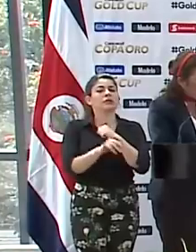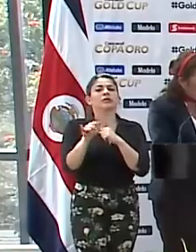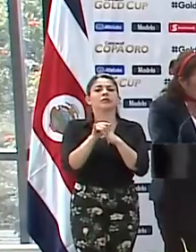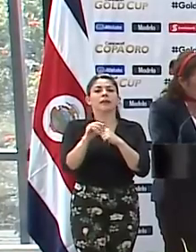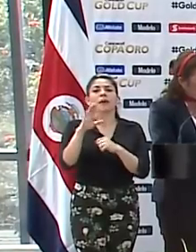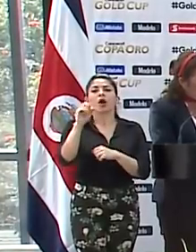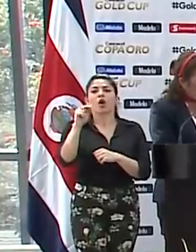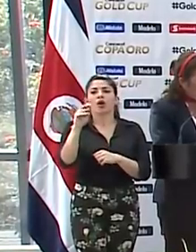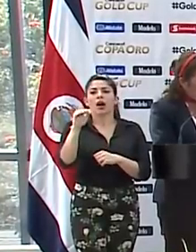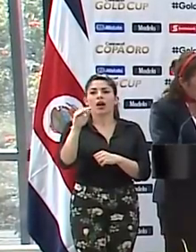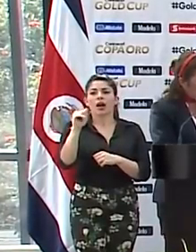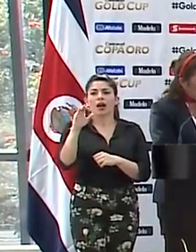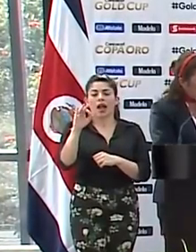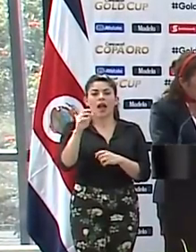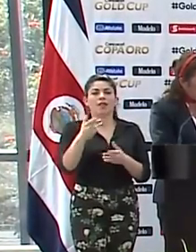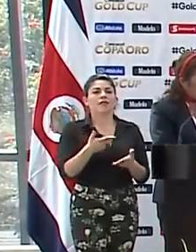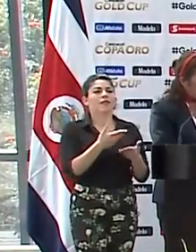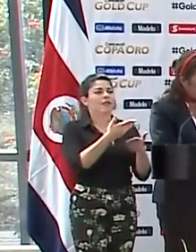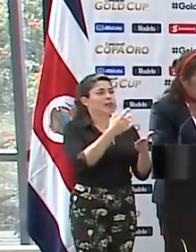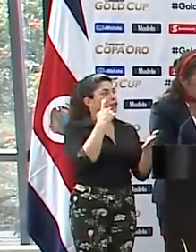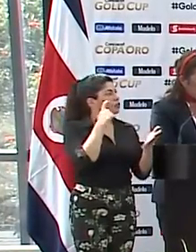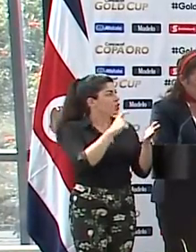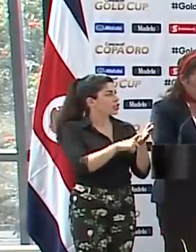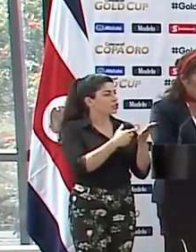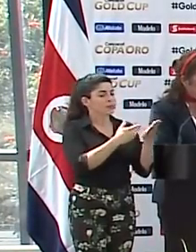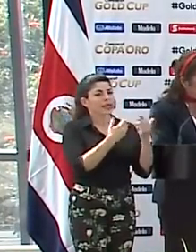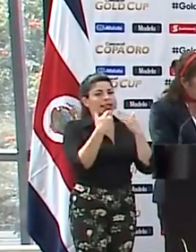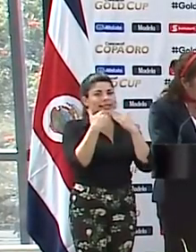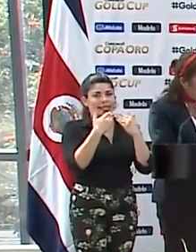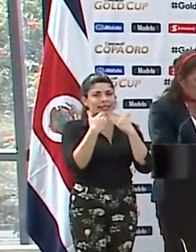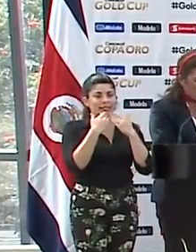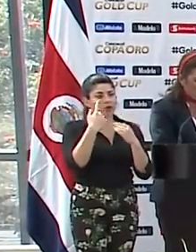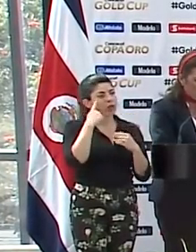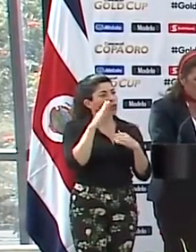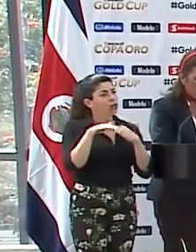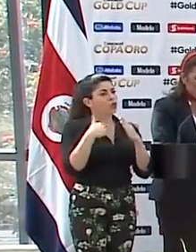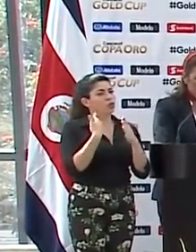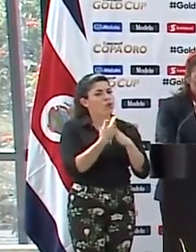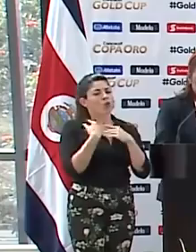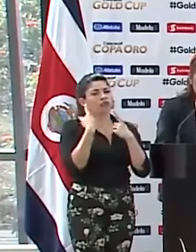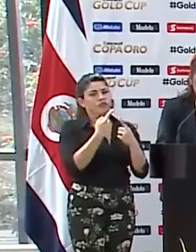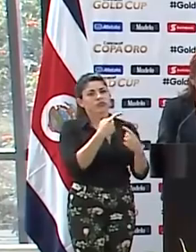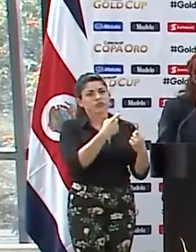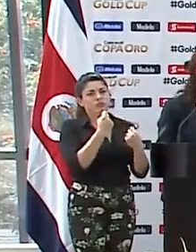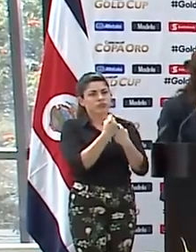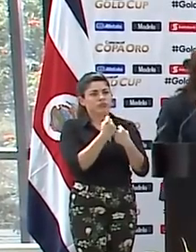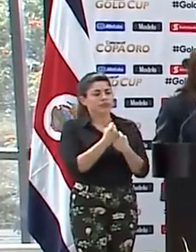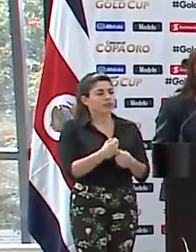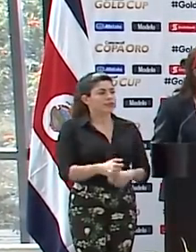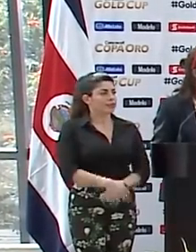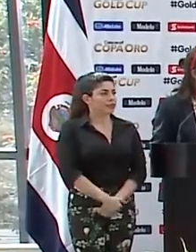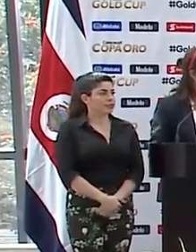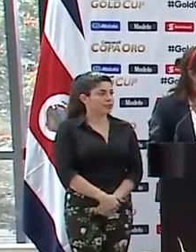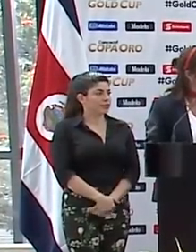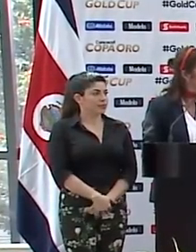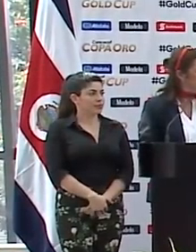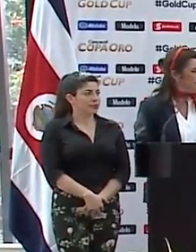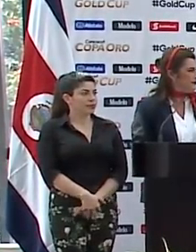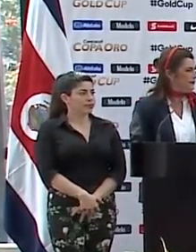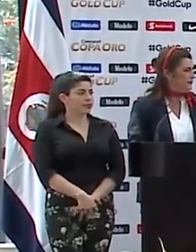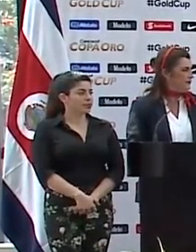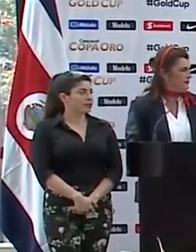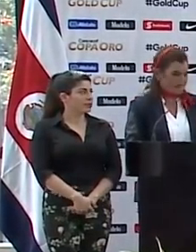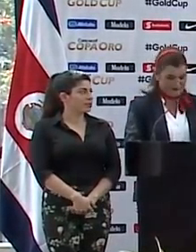la CONCACAF le tiene este reconocimiento y agradecimiento por todo su respaldo.